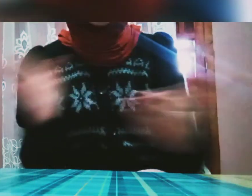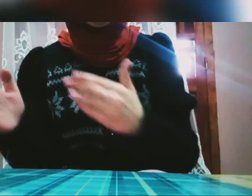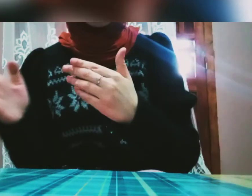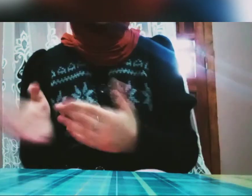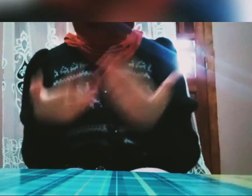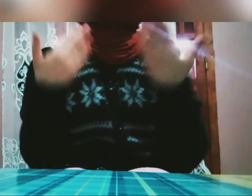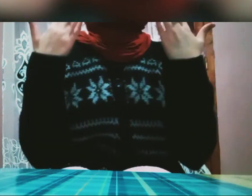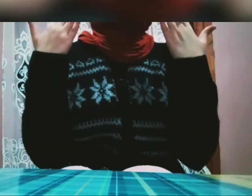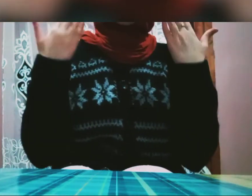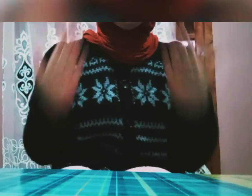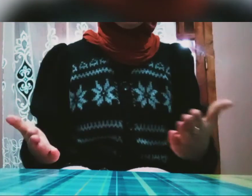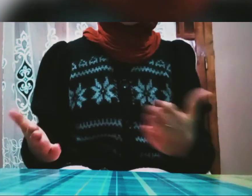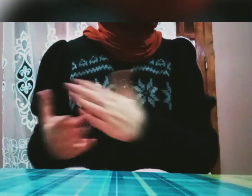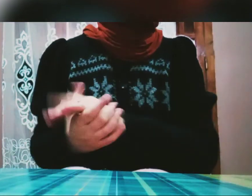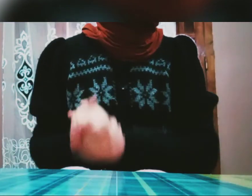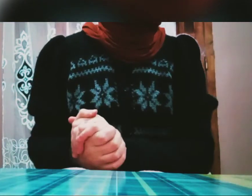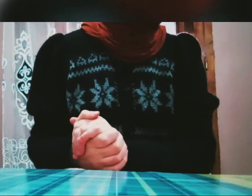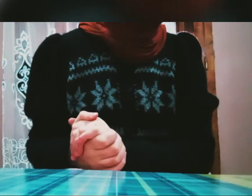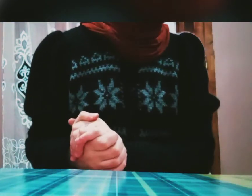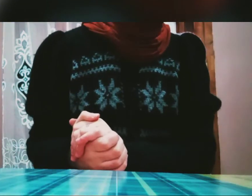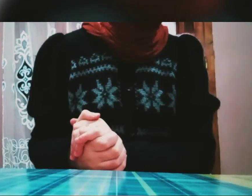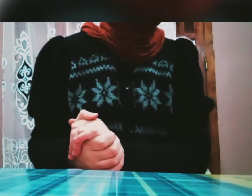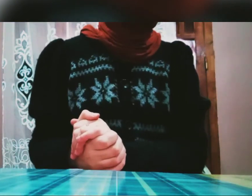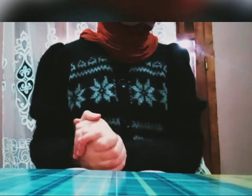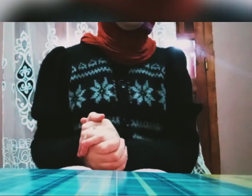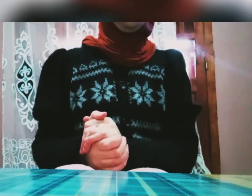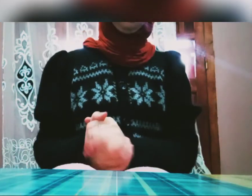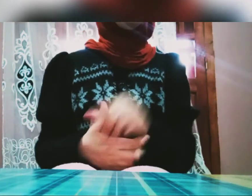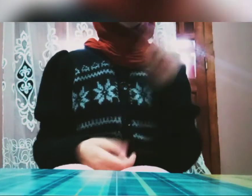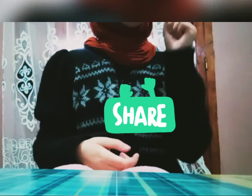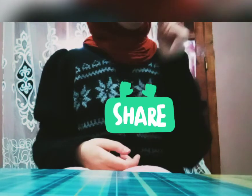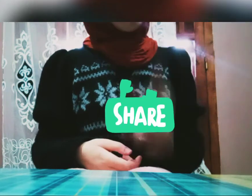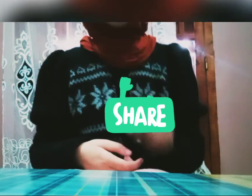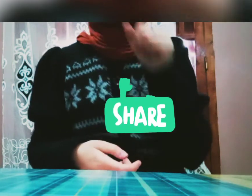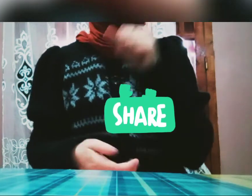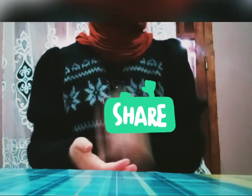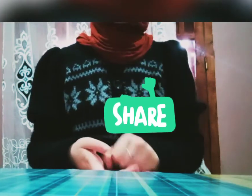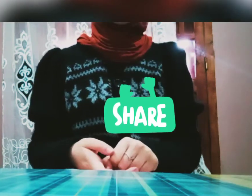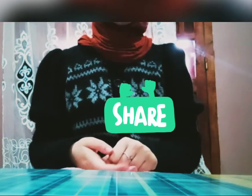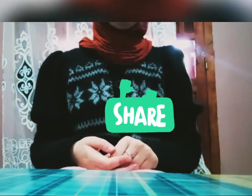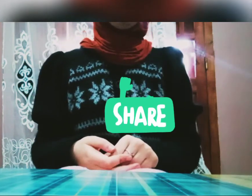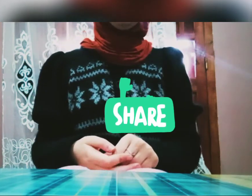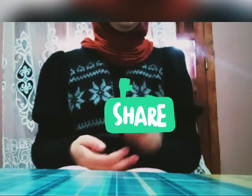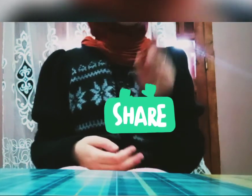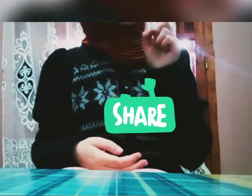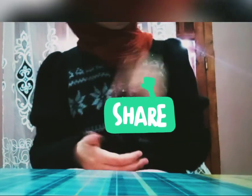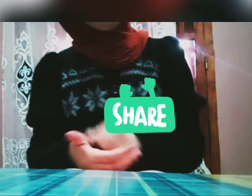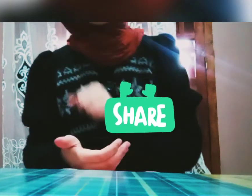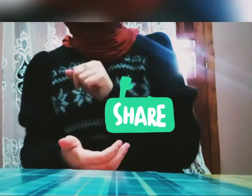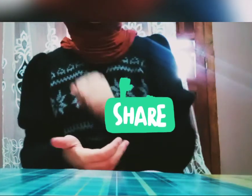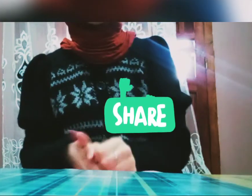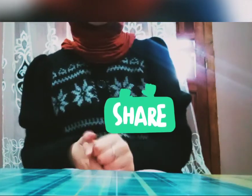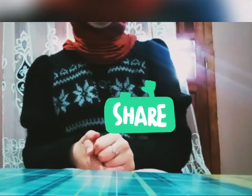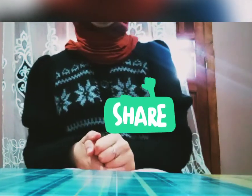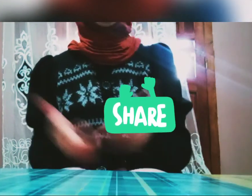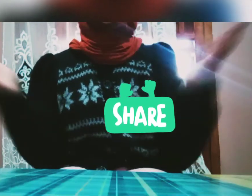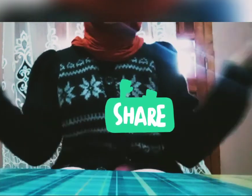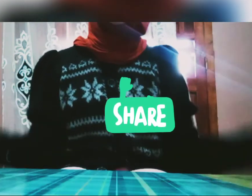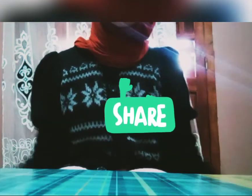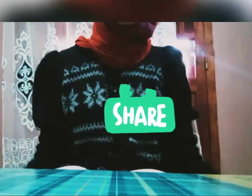دربك كي تصل إلى أي هدف أنت كنت متمنيه. وبارتاجي هذا الفيديو كامل لصحابك باش يستفادوا ايضا معنا، ونتمنى تكونوا